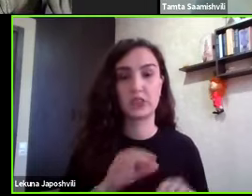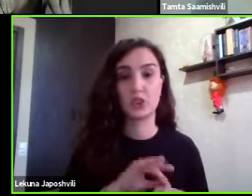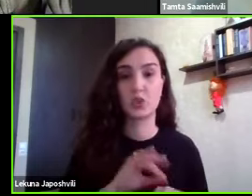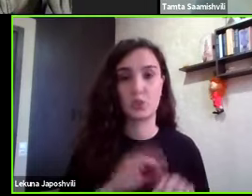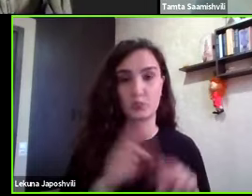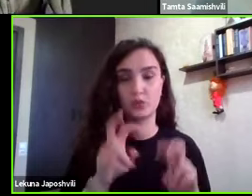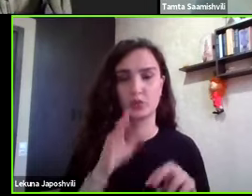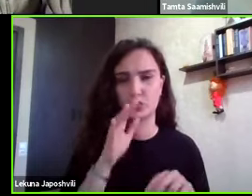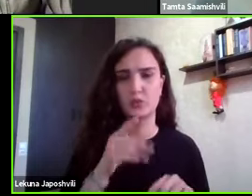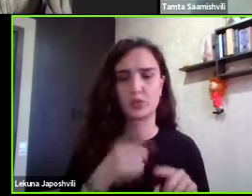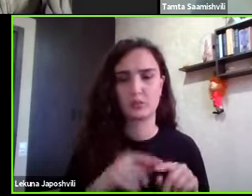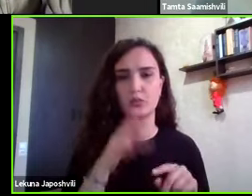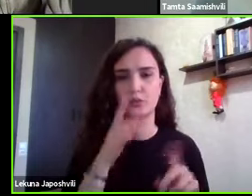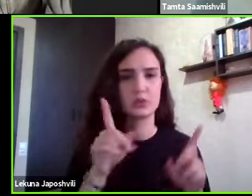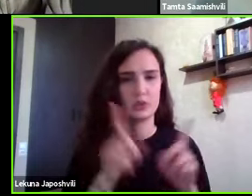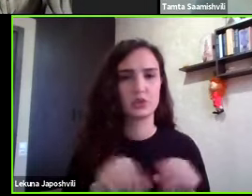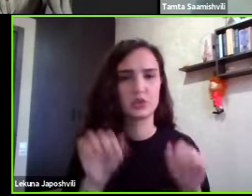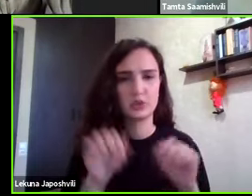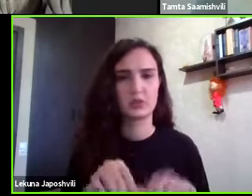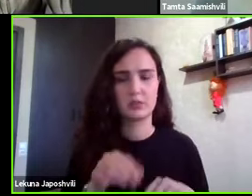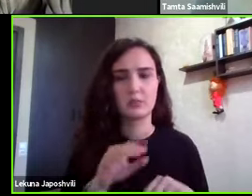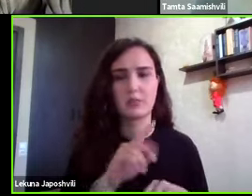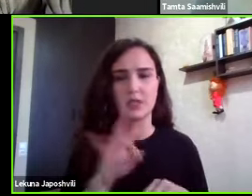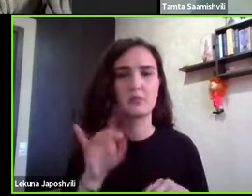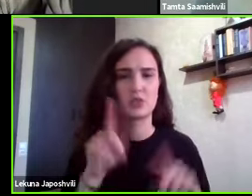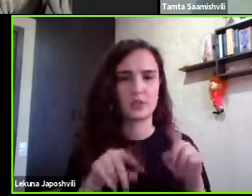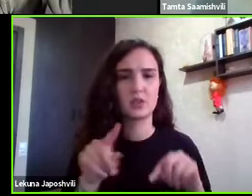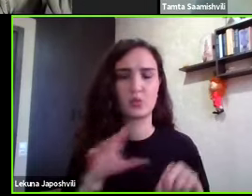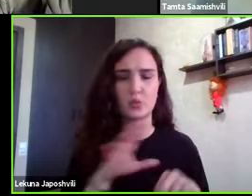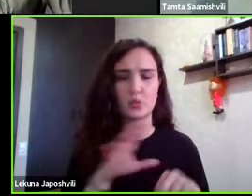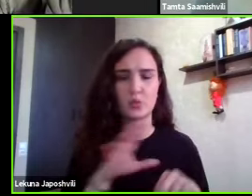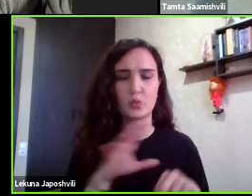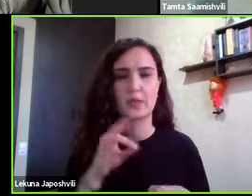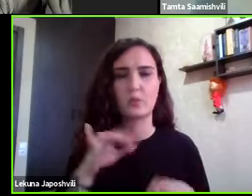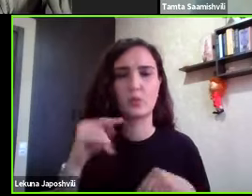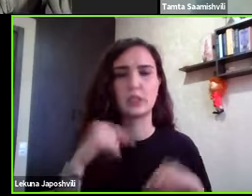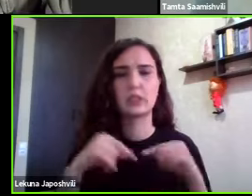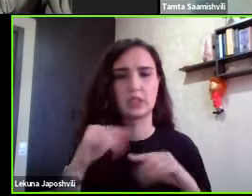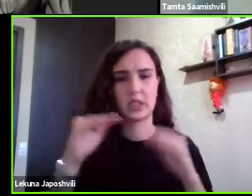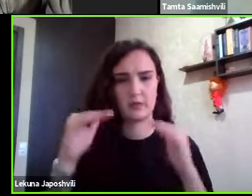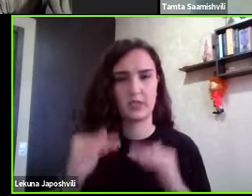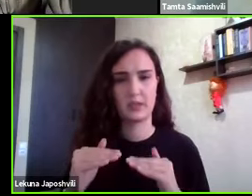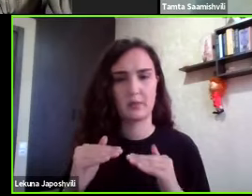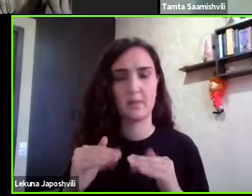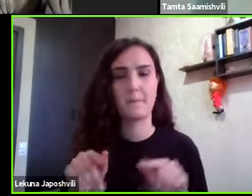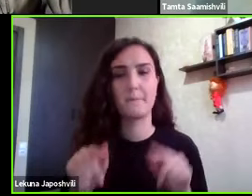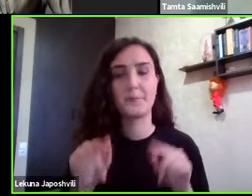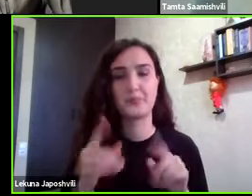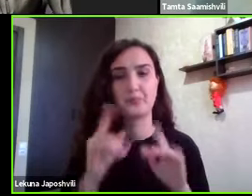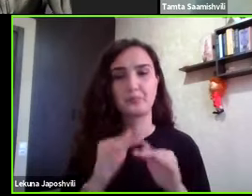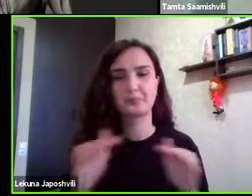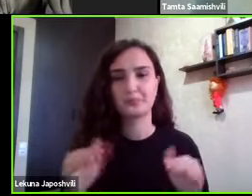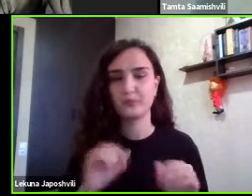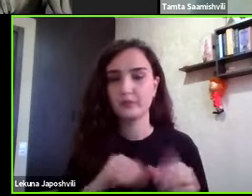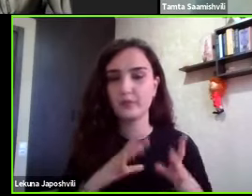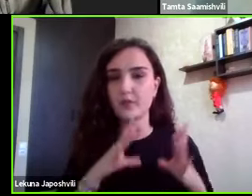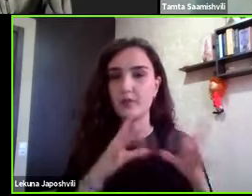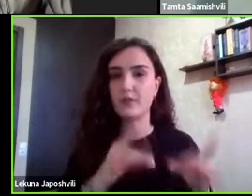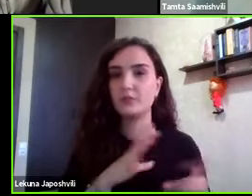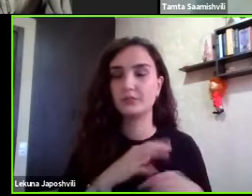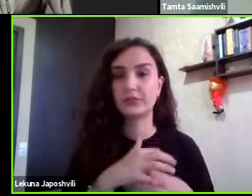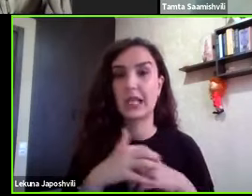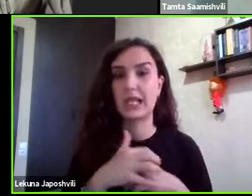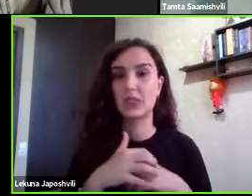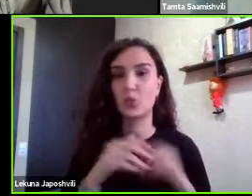დროს, ამ დროსაც შეიძლება, თუმცა იშვიათად კონდეს იმუნიტეტის დაქვეითება. ან ბავშვი მიდრეკილია თქვა